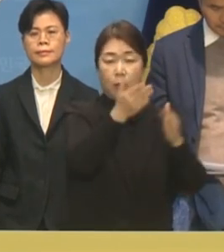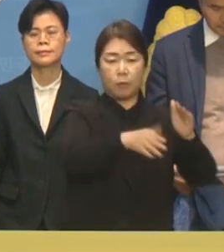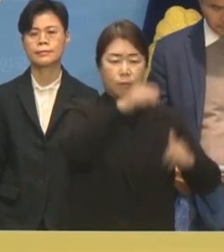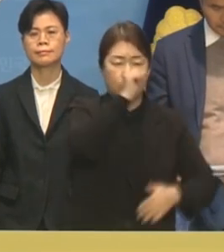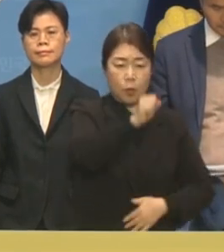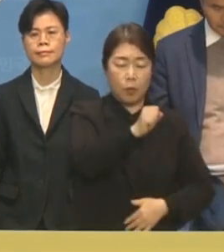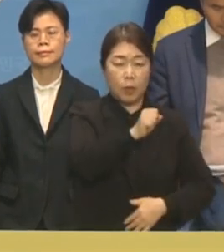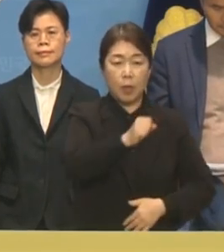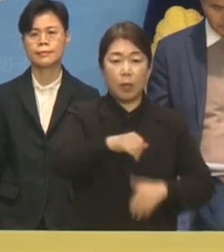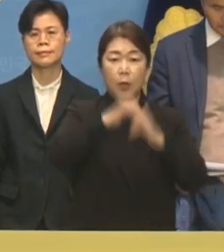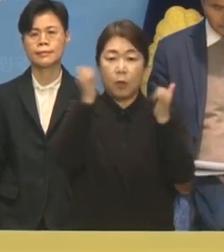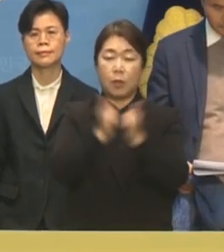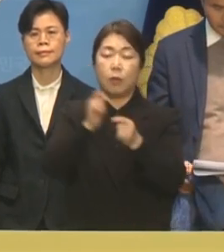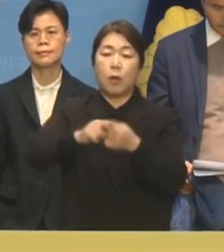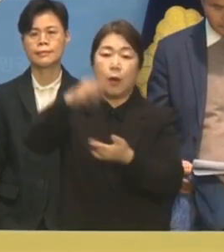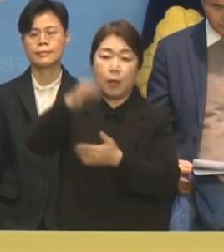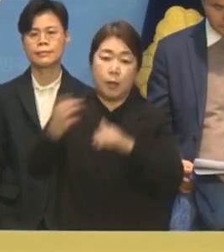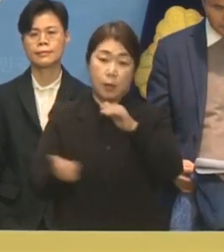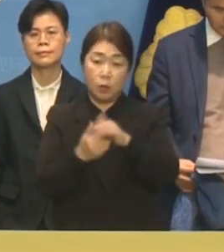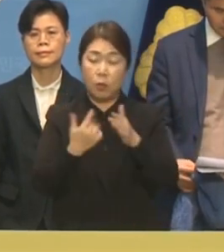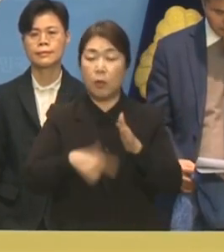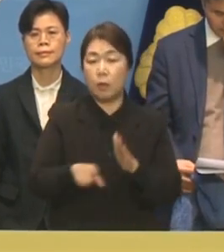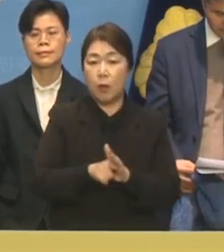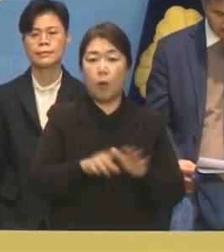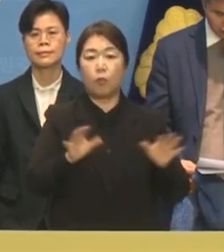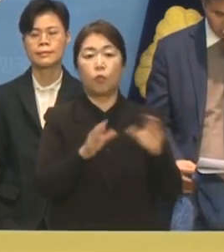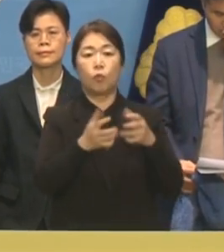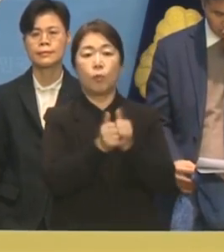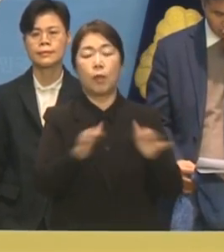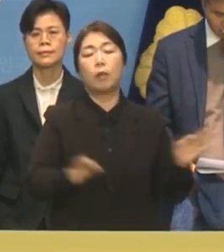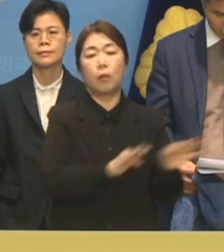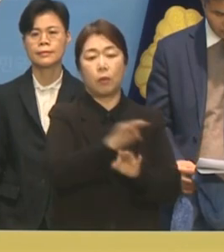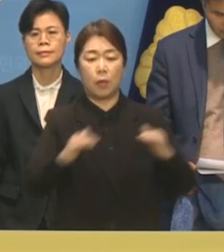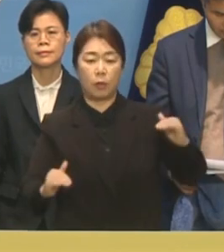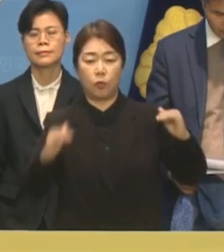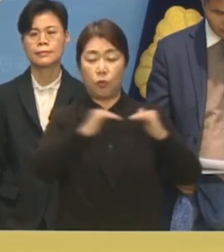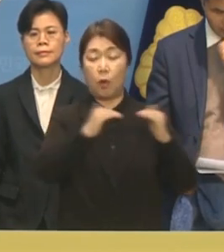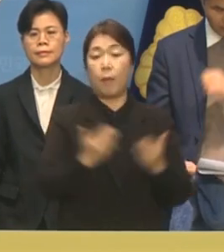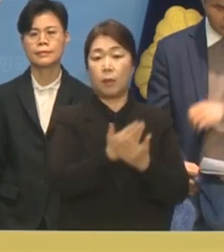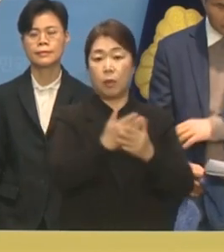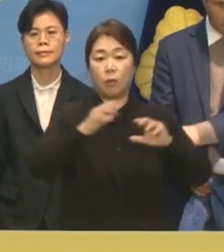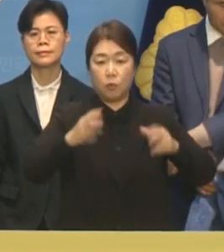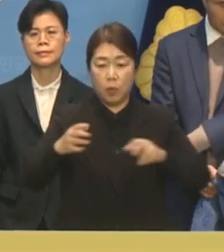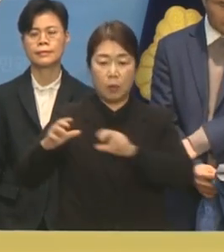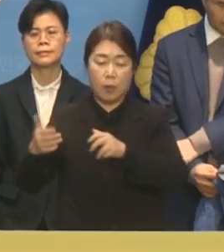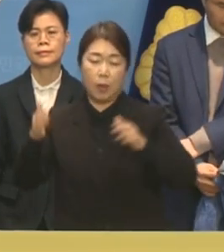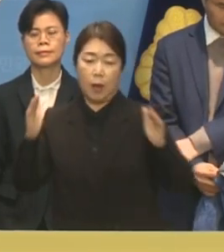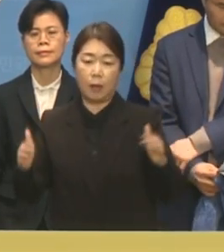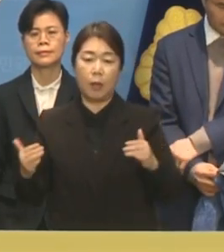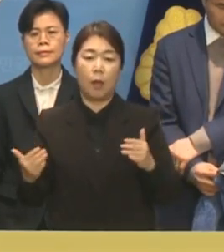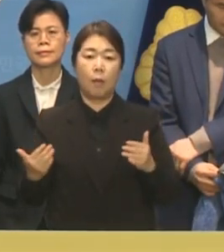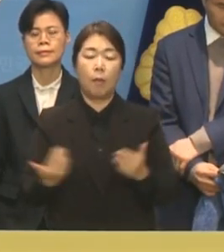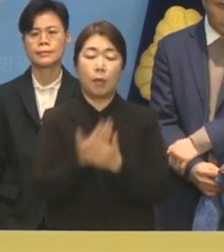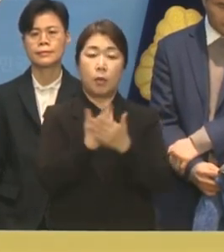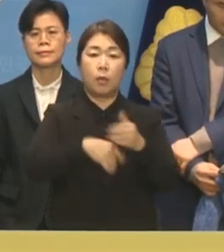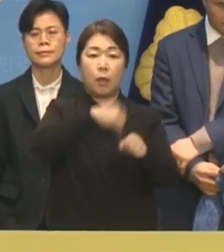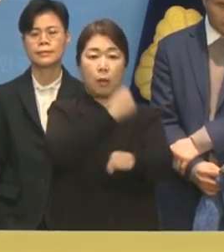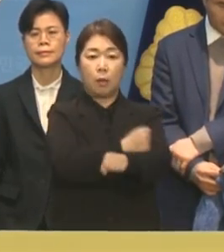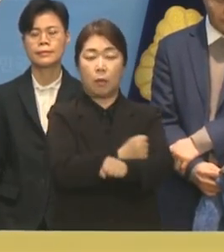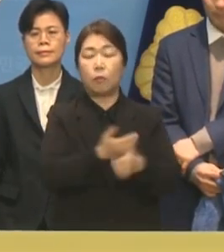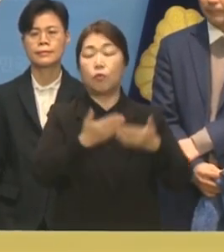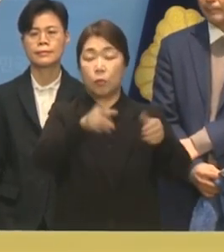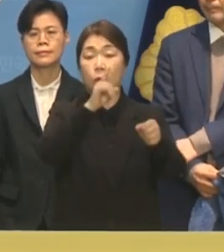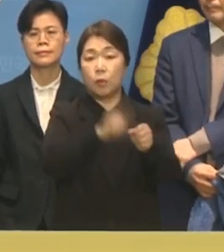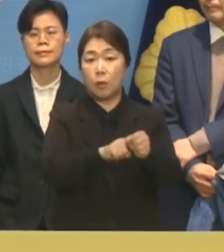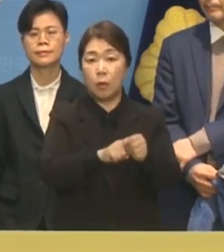사회적 가치를 실현하여 국민 경제의 균형 있는 발전과 국가 공동체 발전에 기여할 목적으로